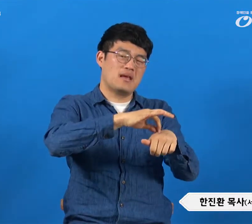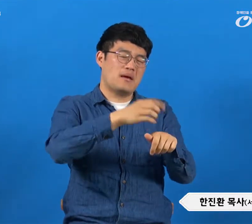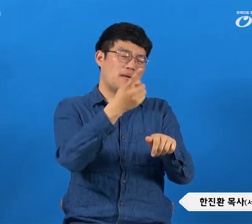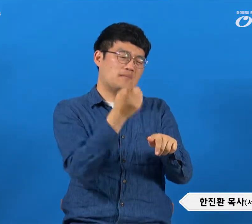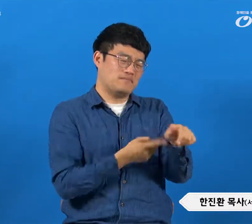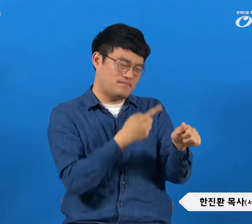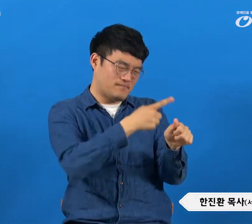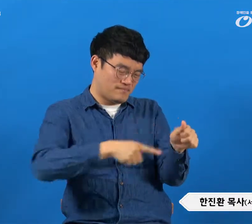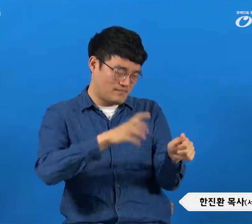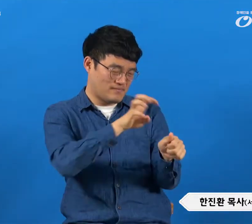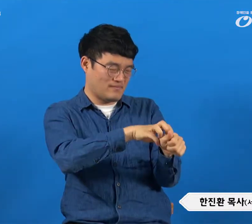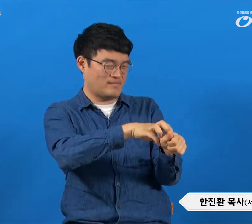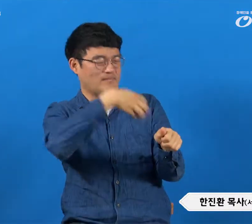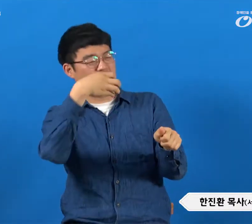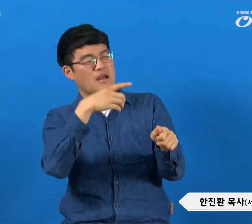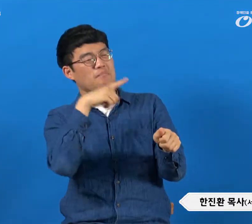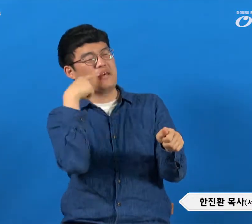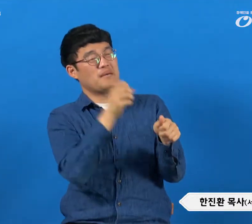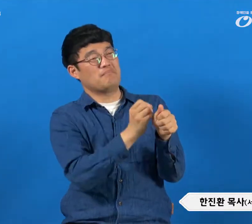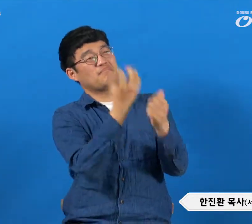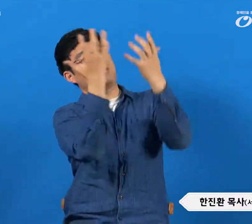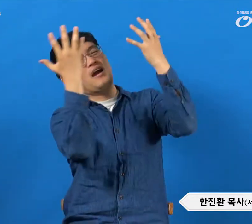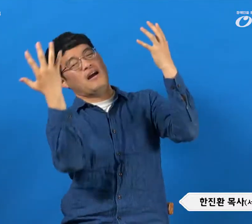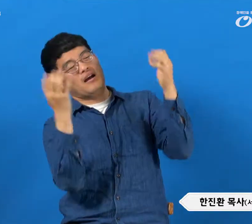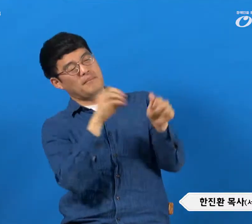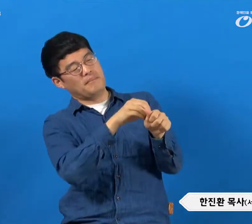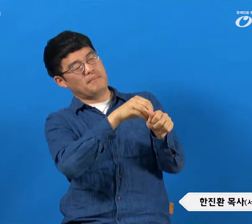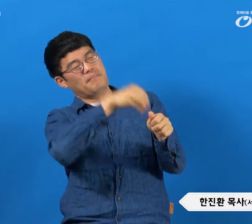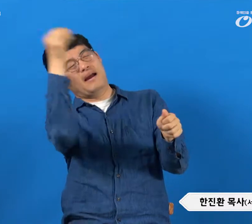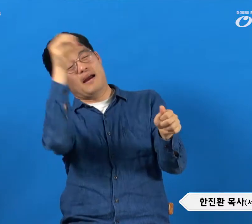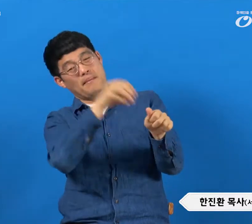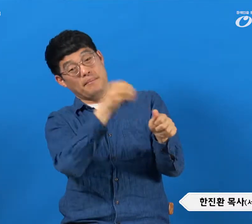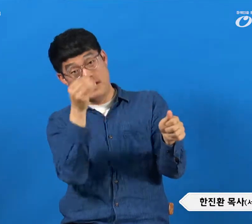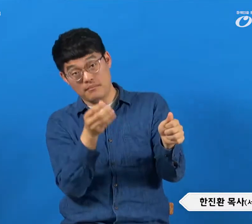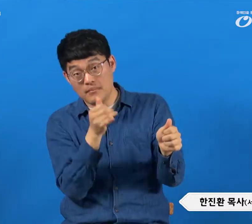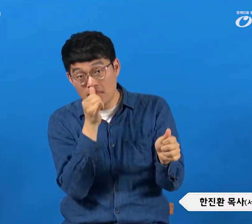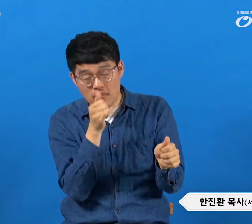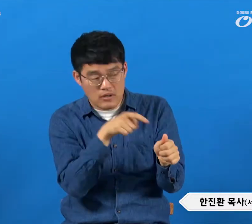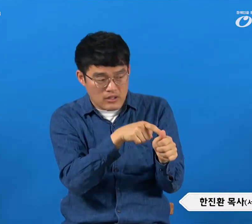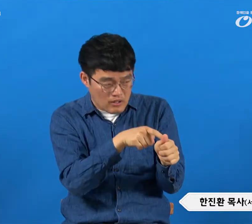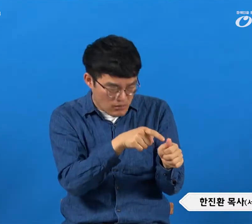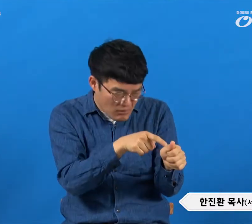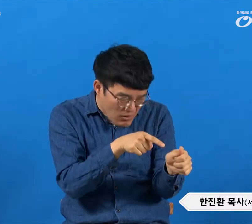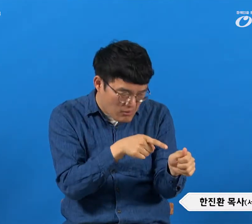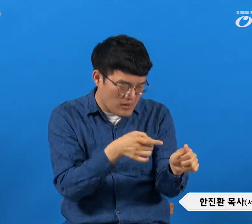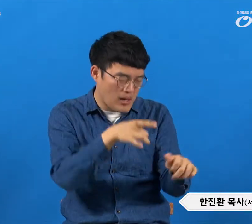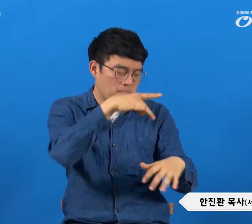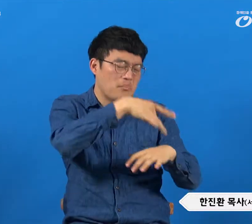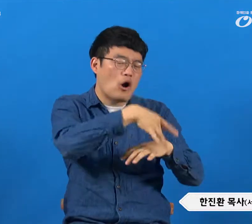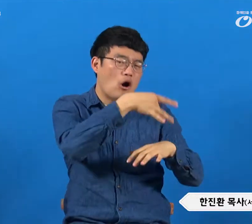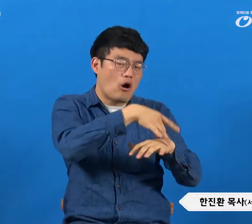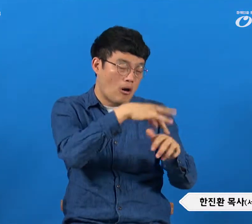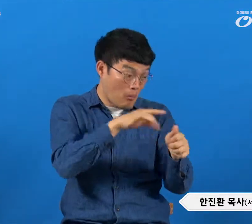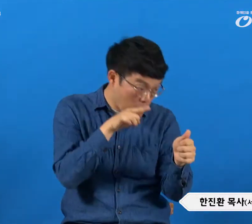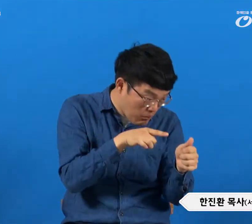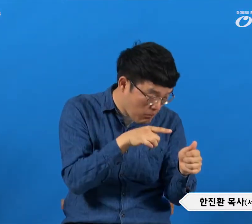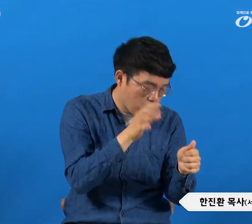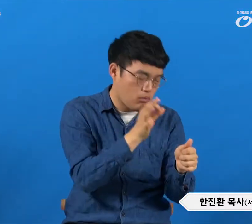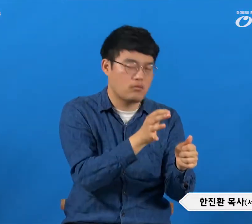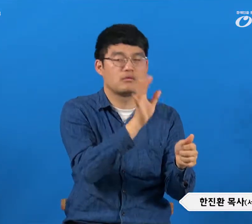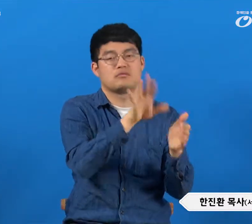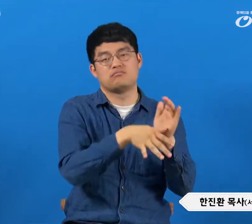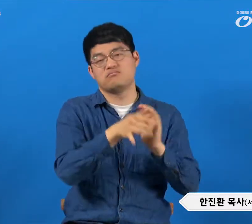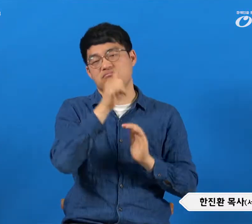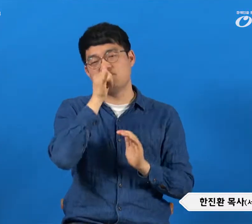찢겨져 나가고 피가 튑니다. 어떤 때는 뜯겨져 나간 살점 사이로 뼈가 드러나 보일 때도 있습니다.